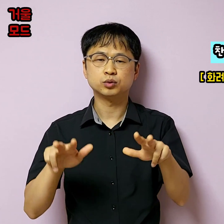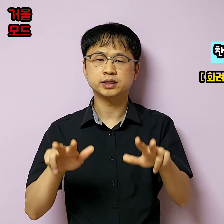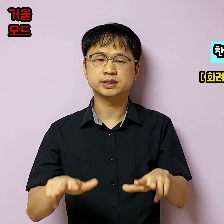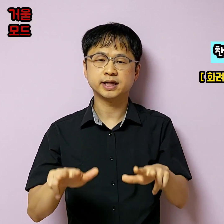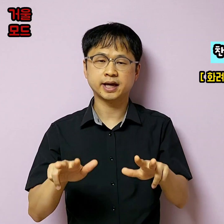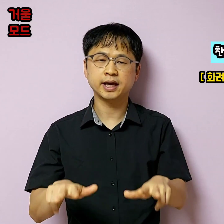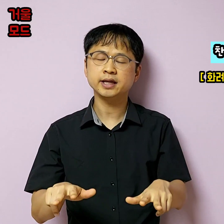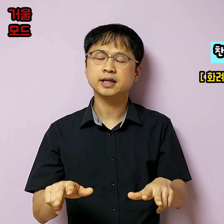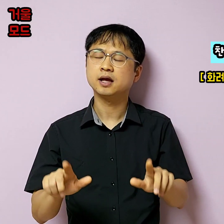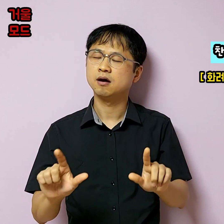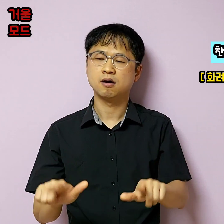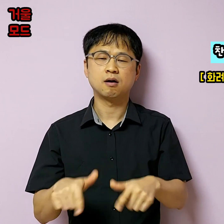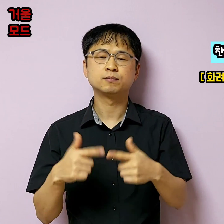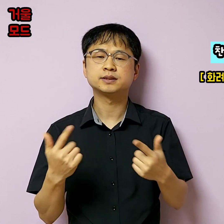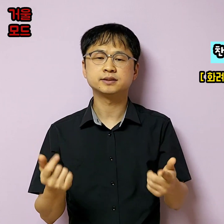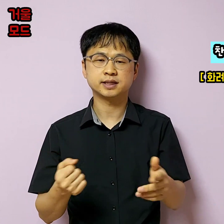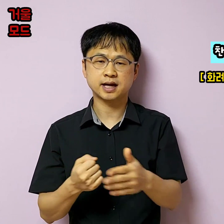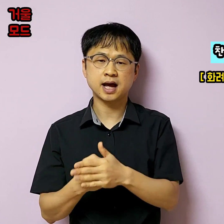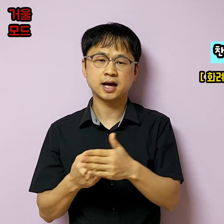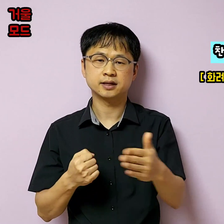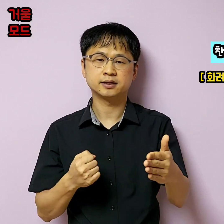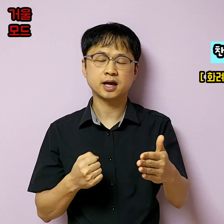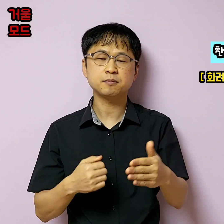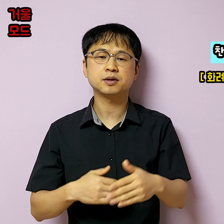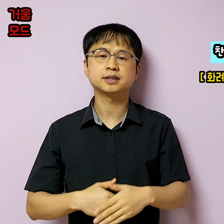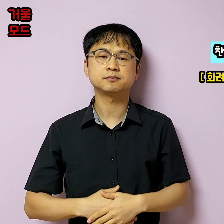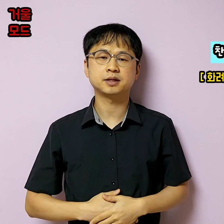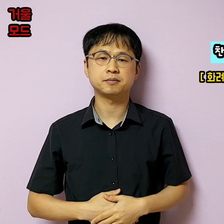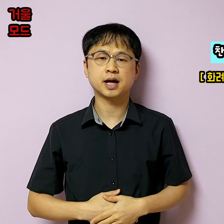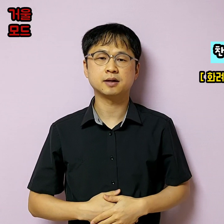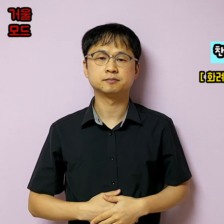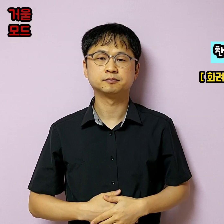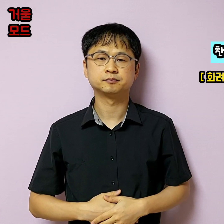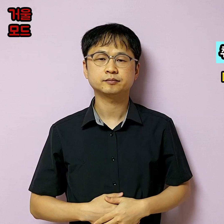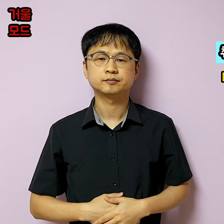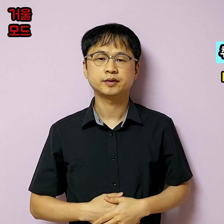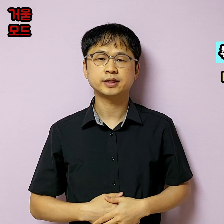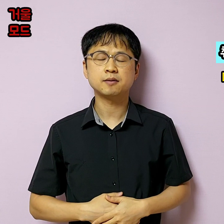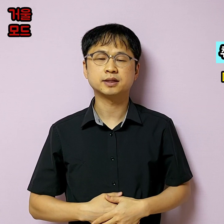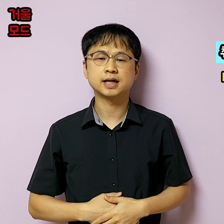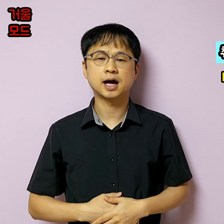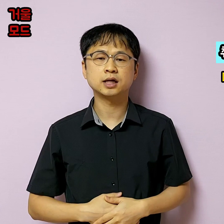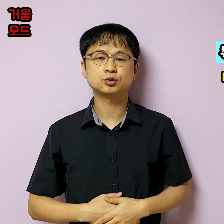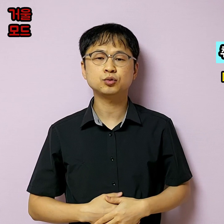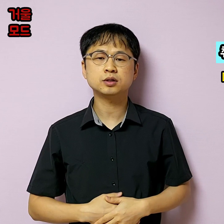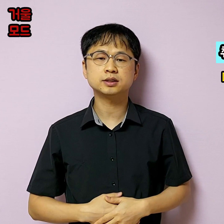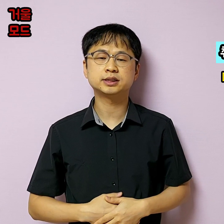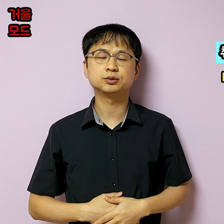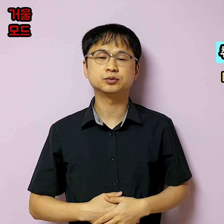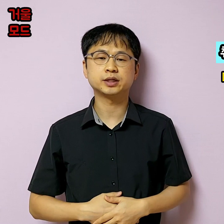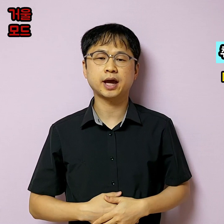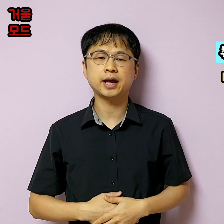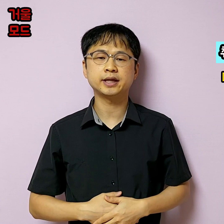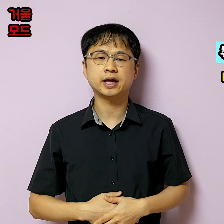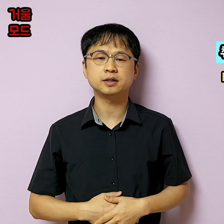우린 이제 없으니까 이렇게 표현하시면 됩니다. 네, 다음 가사. 추억을 지우는 게 내